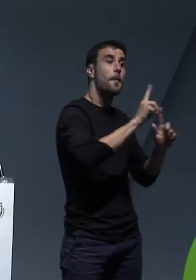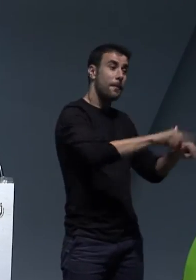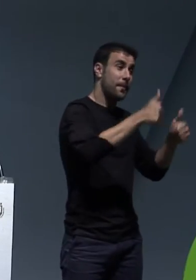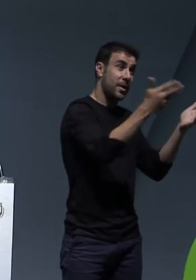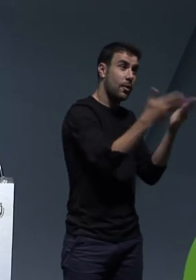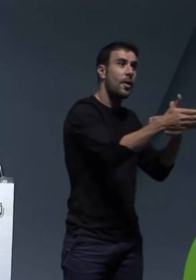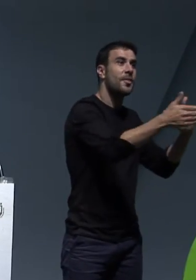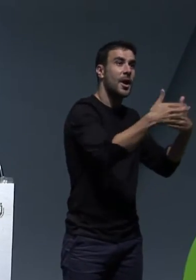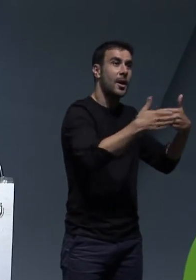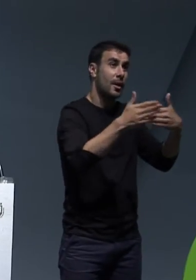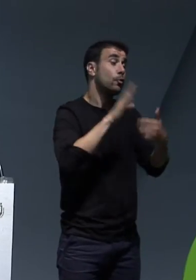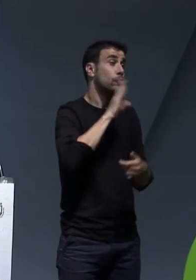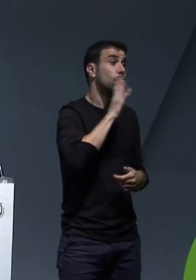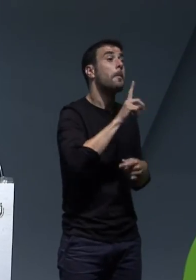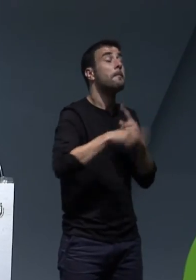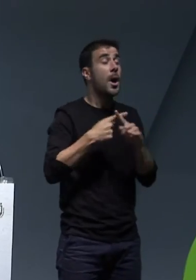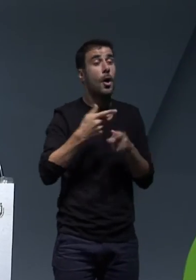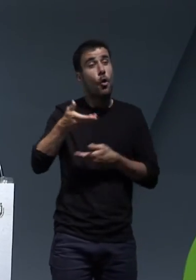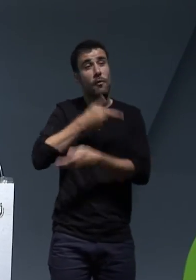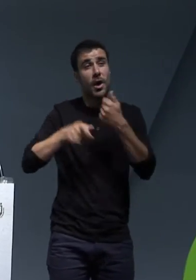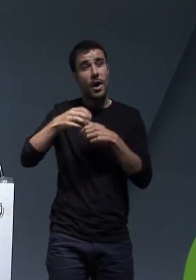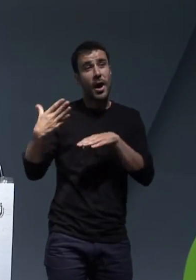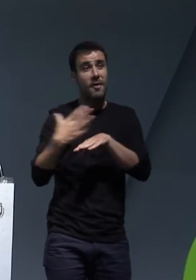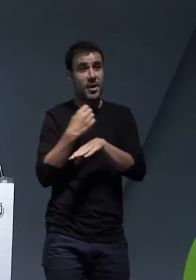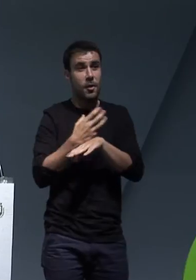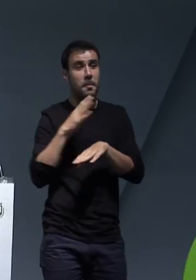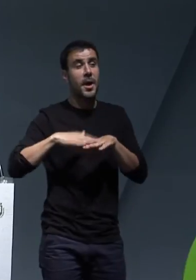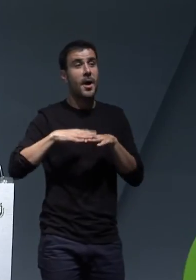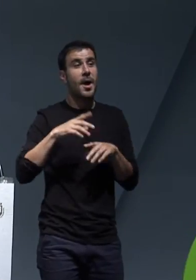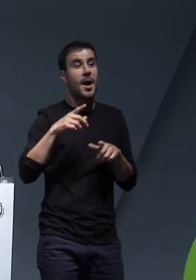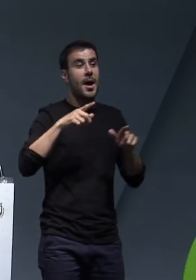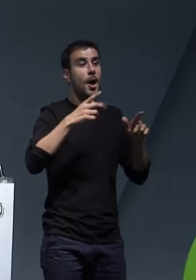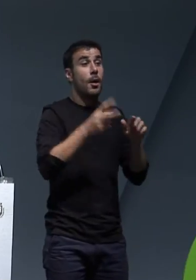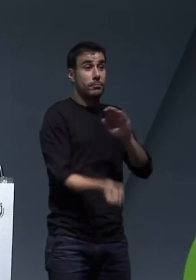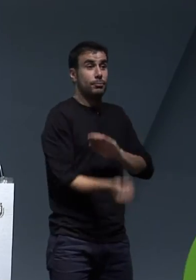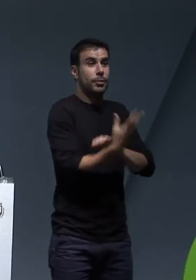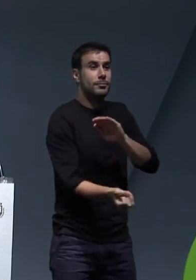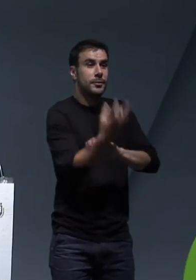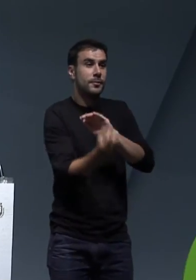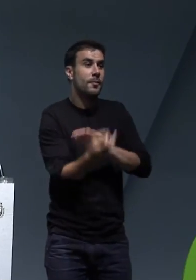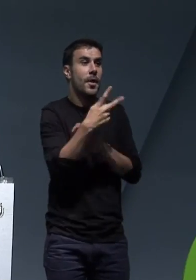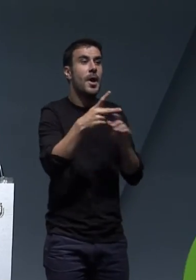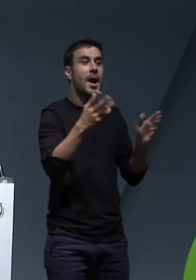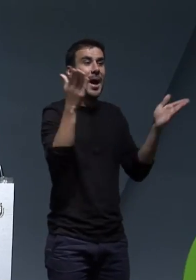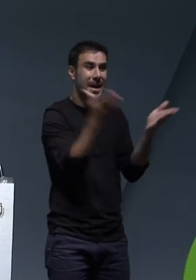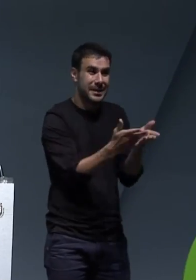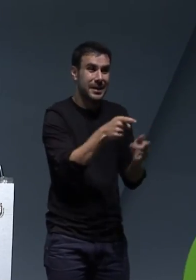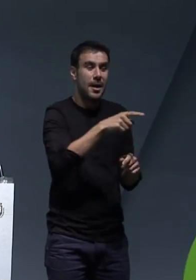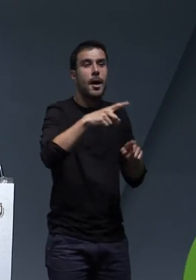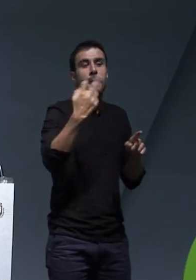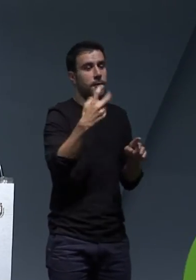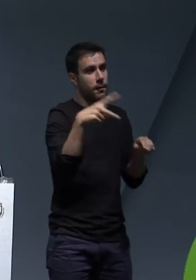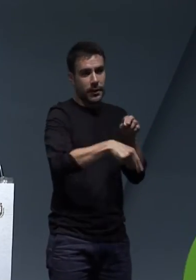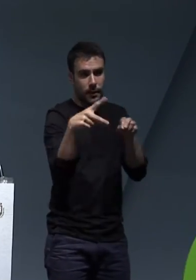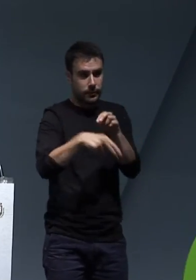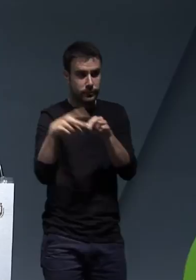de clandestino y a colaborar con el Cabildo para evitar la instalación de nuevos vertederos de ese carácter existentes o